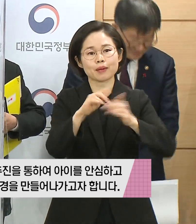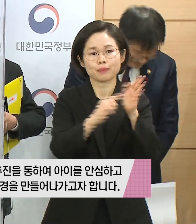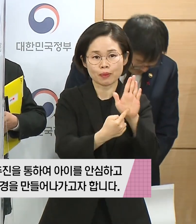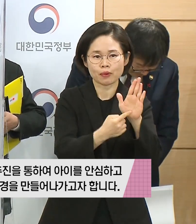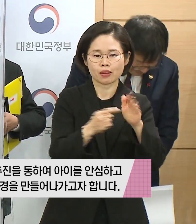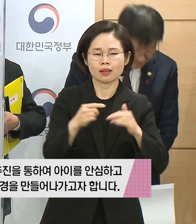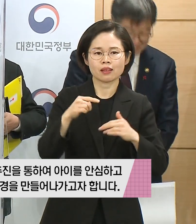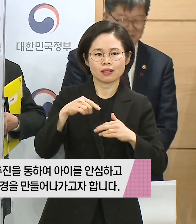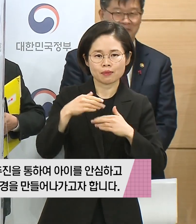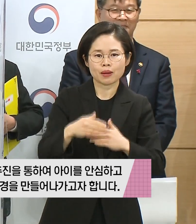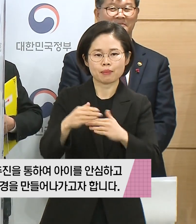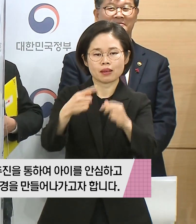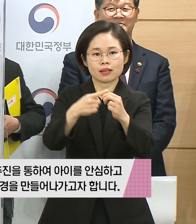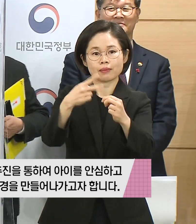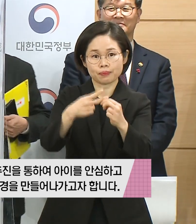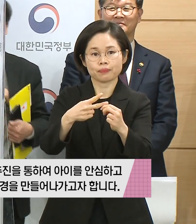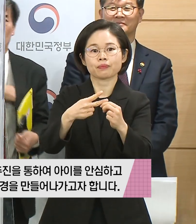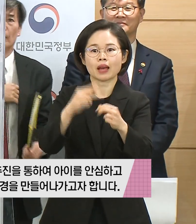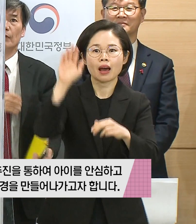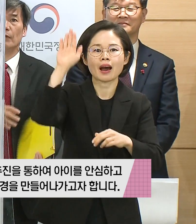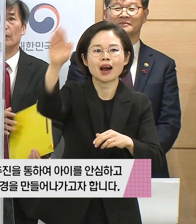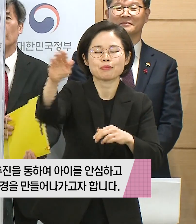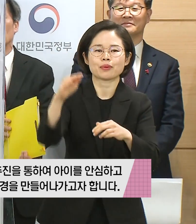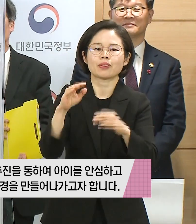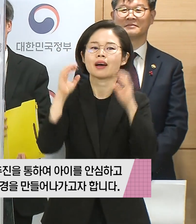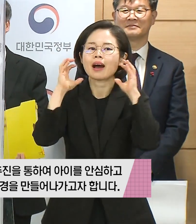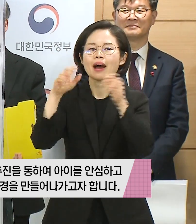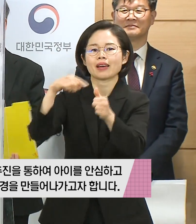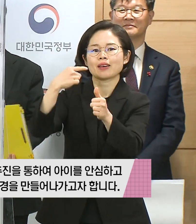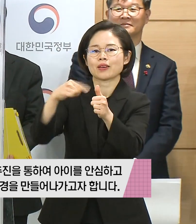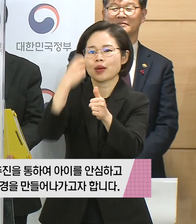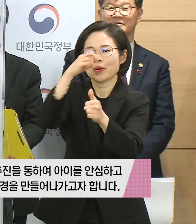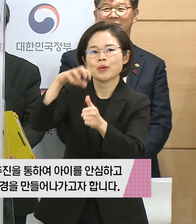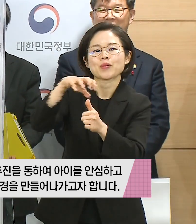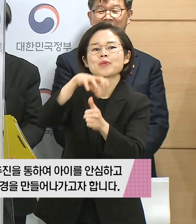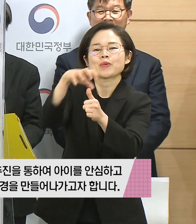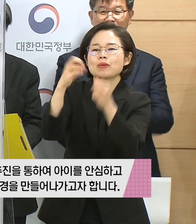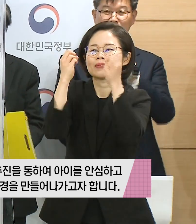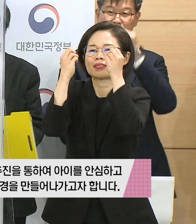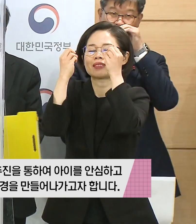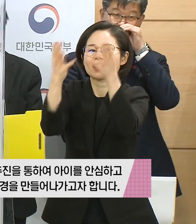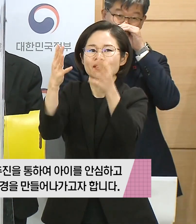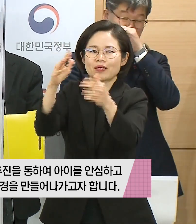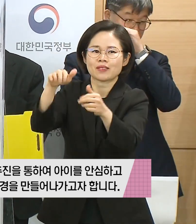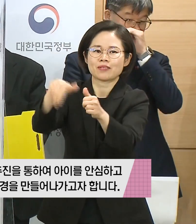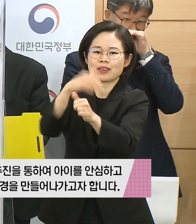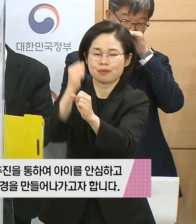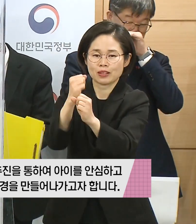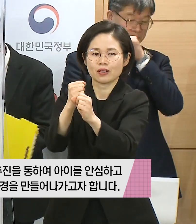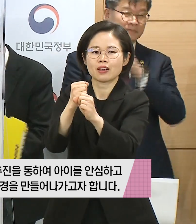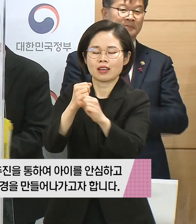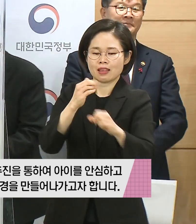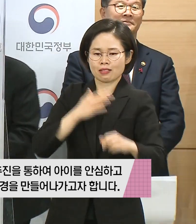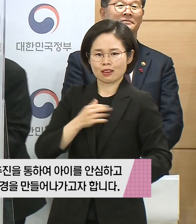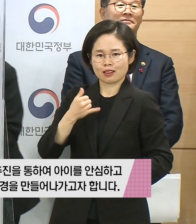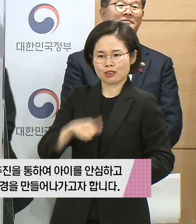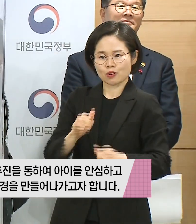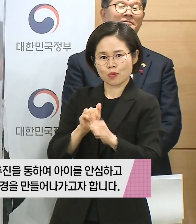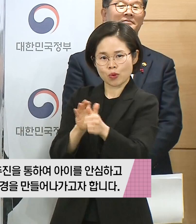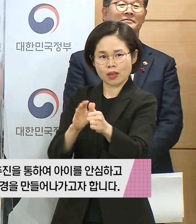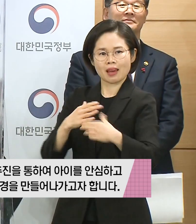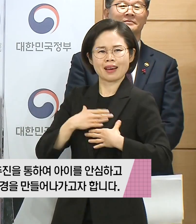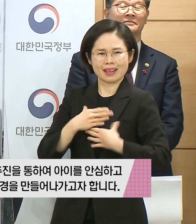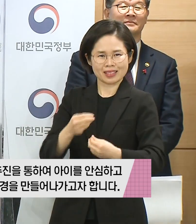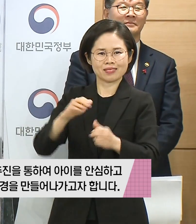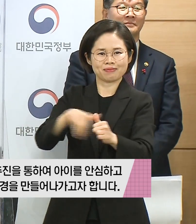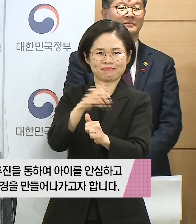추진을 통하여 아이를 안심하고 맡길 수 있는 새로운 영유아 교육 돌봄 환경을 만들어 나가고자